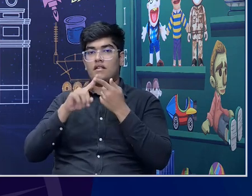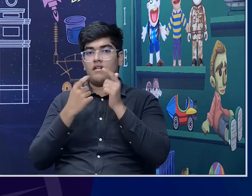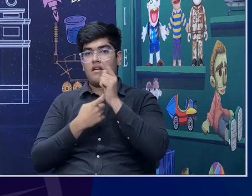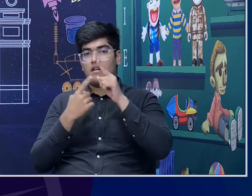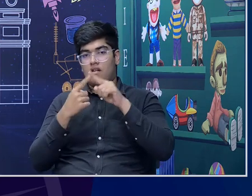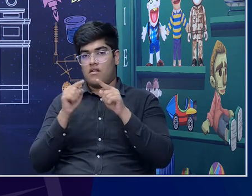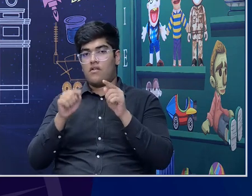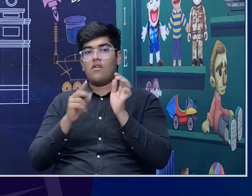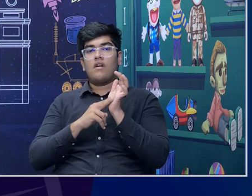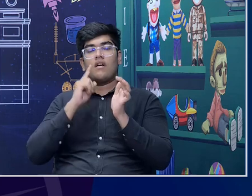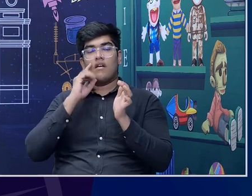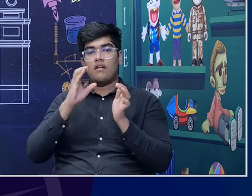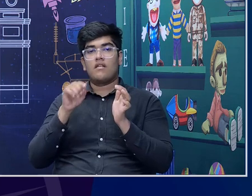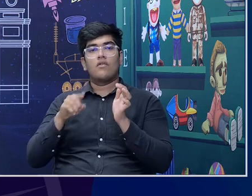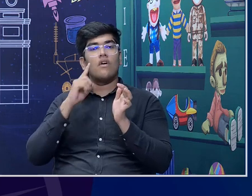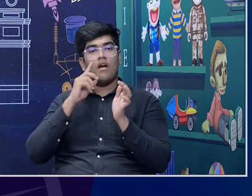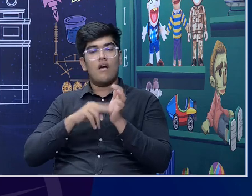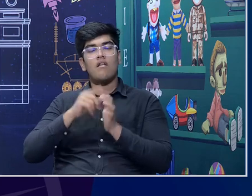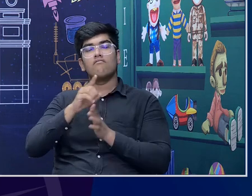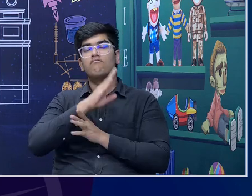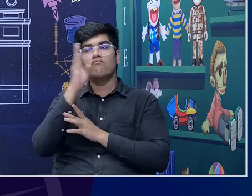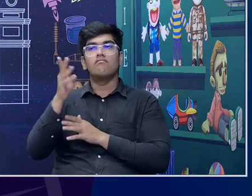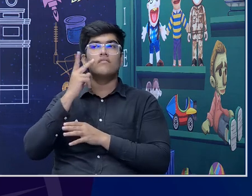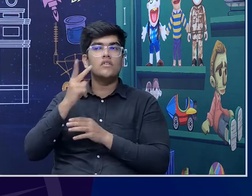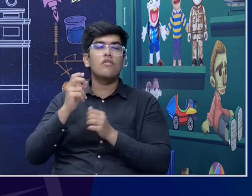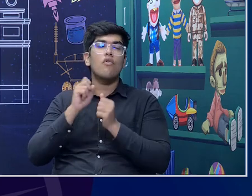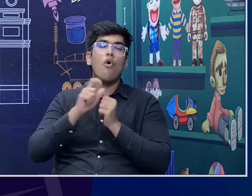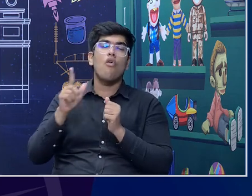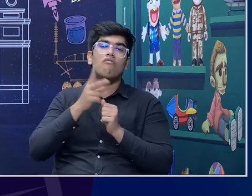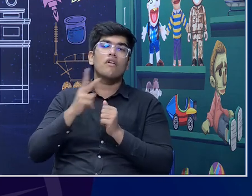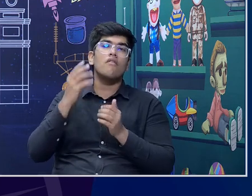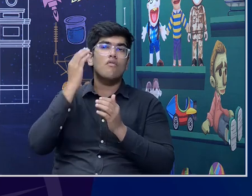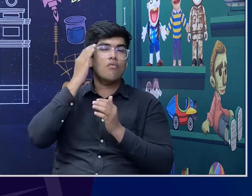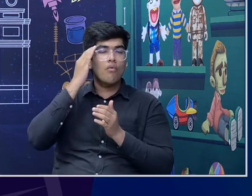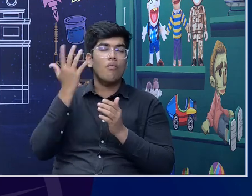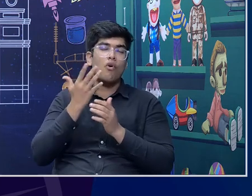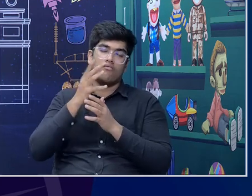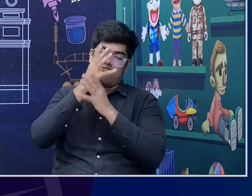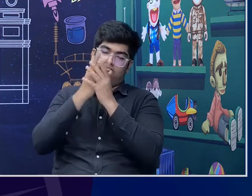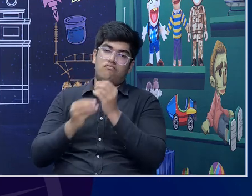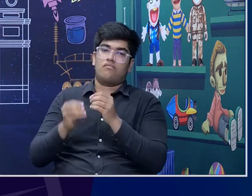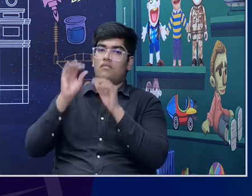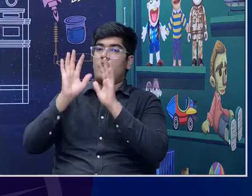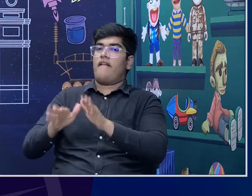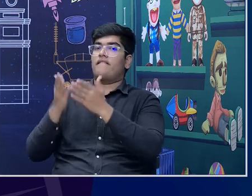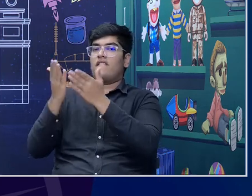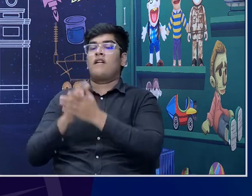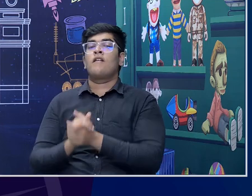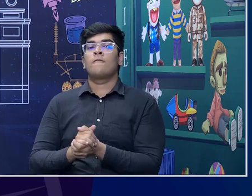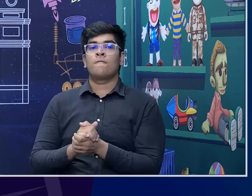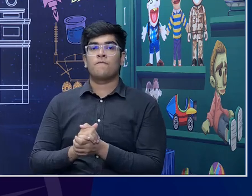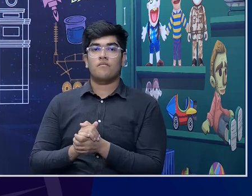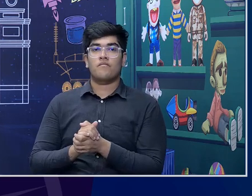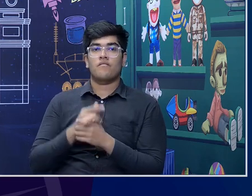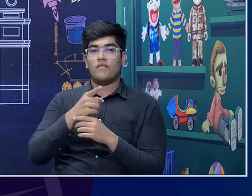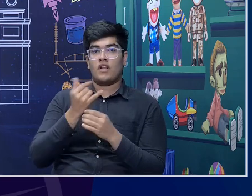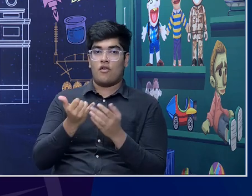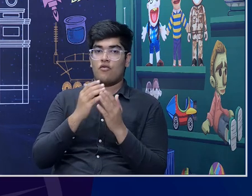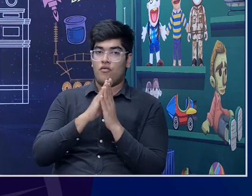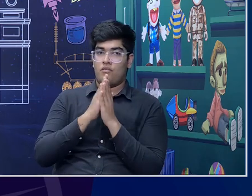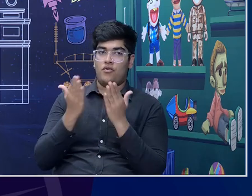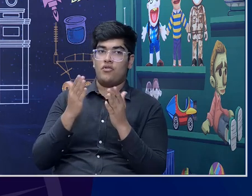आप जाकर विजिट कर सकते हैं और तमाम सारी जानकारियां आपको मिल जाएंगी तो ये तो थी जानकारी books related